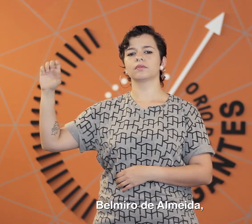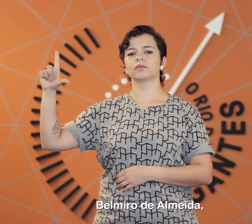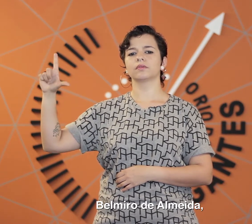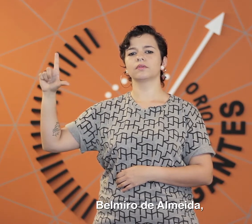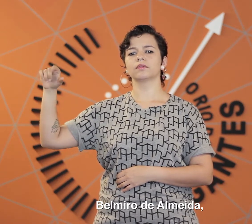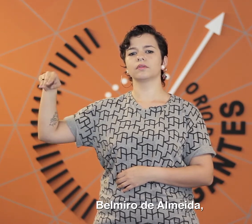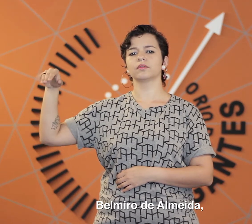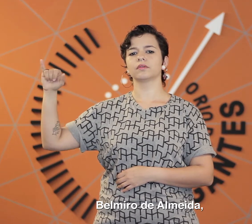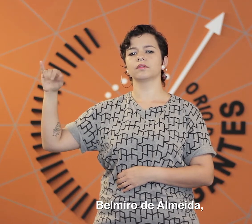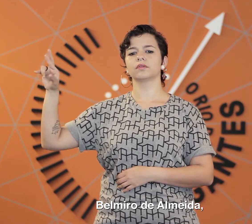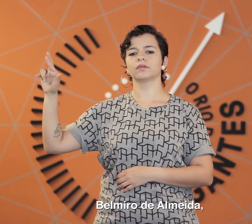Belmiro de Almeida,